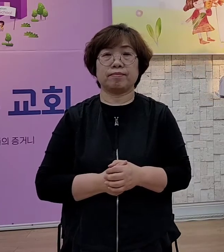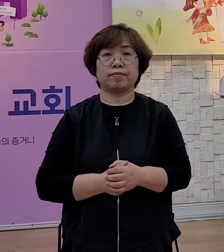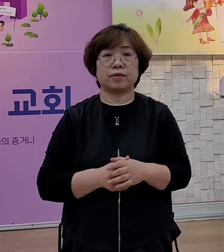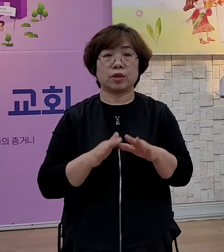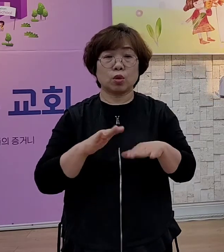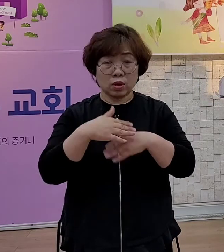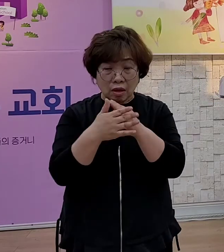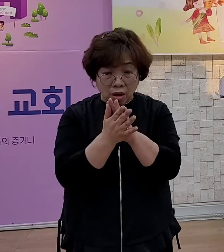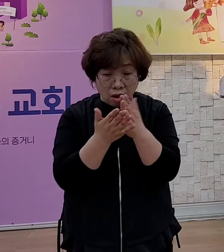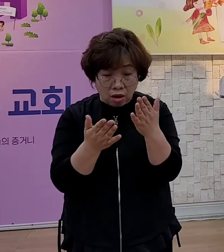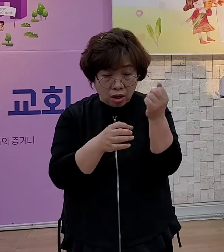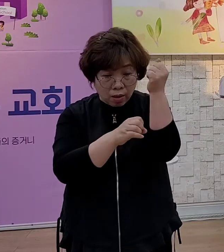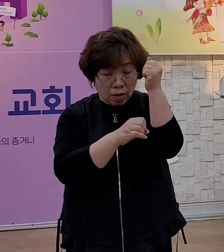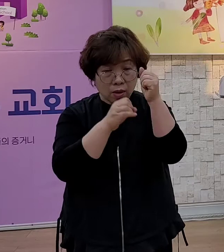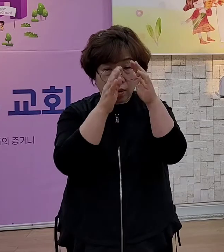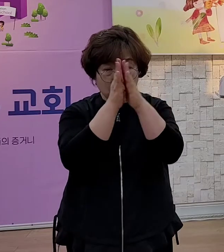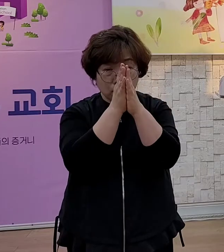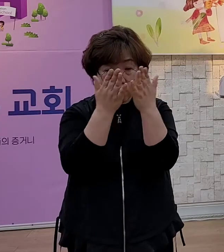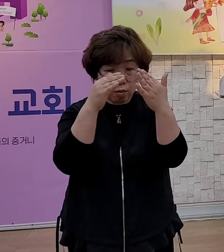오늘 성경 본문에 보니까